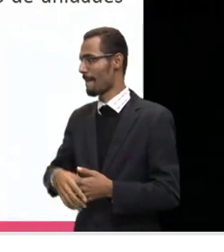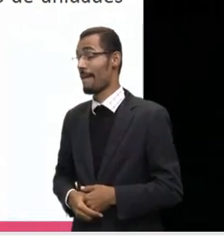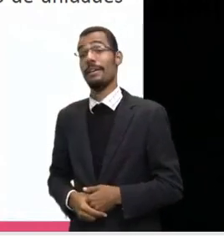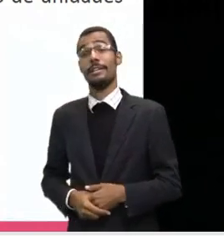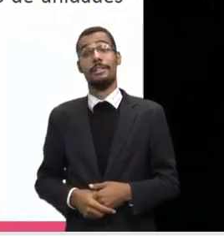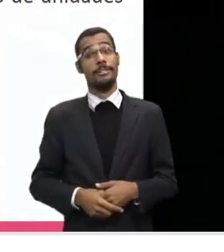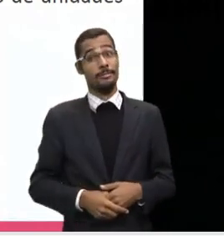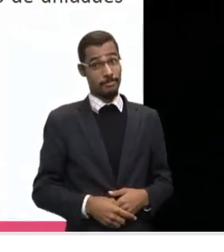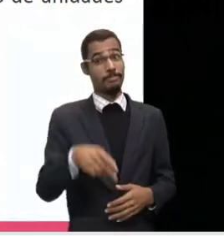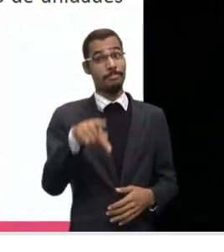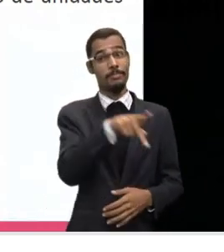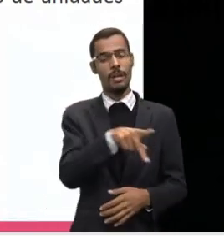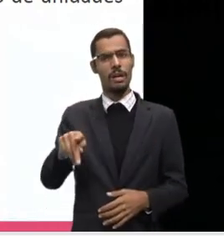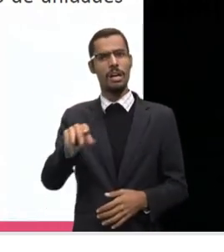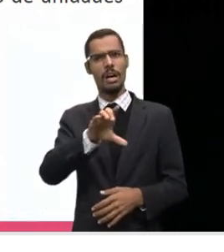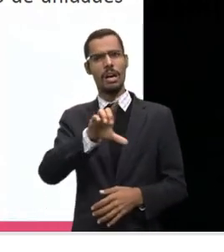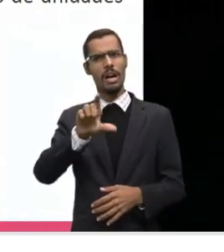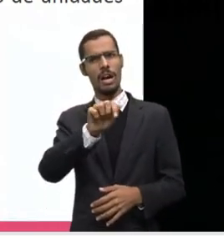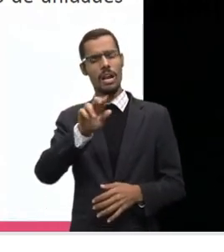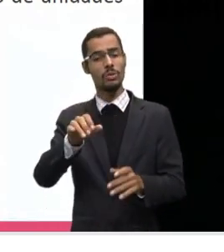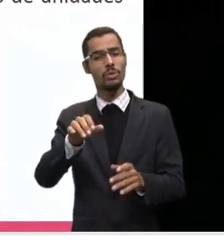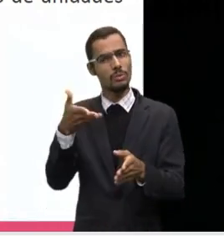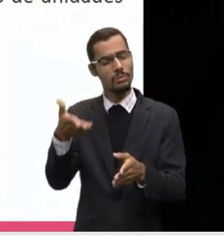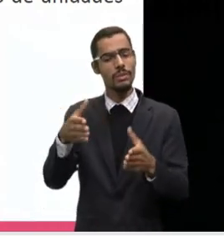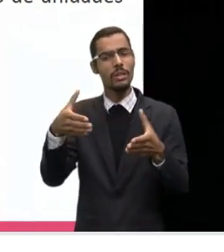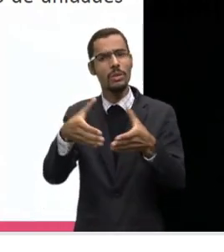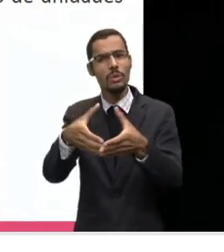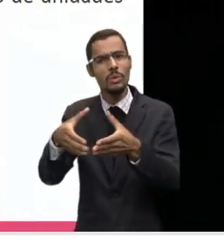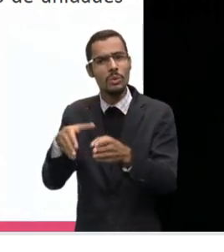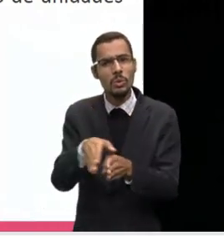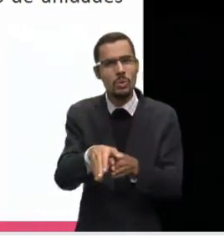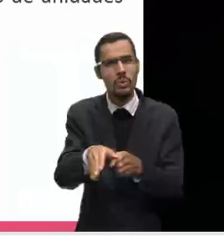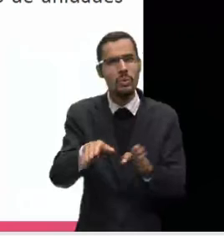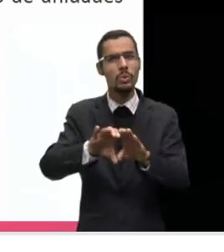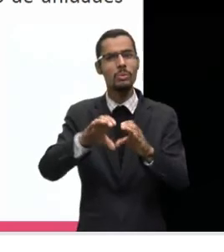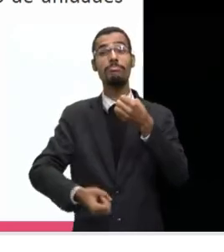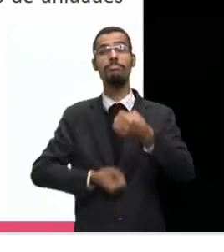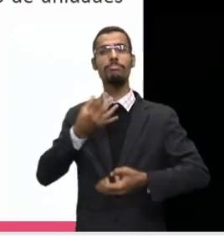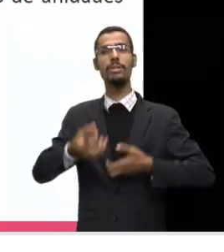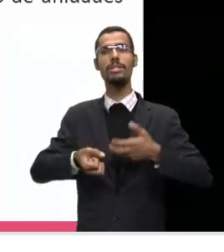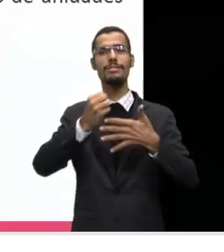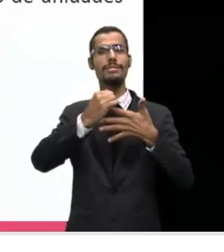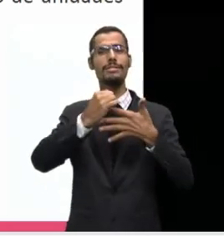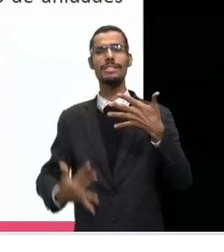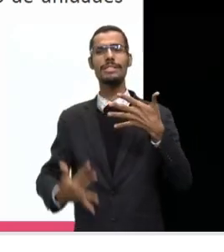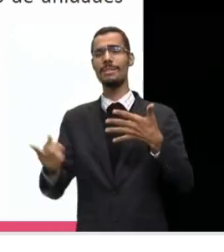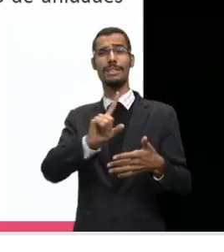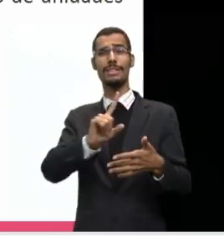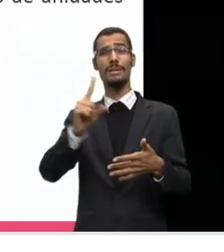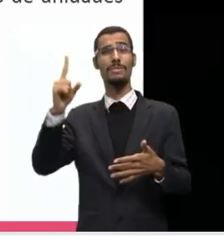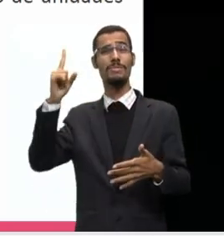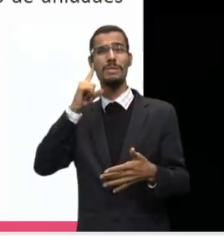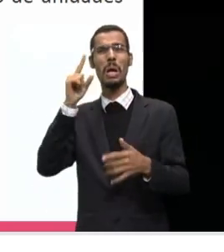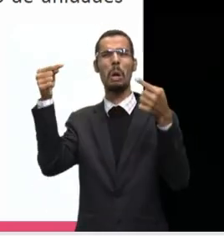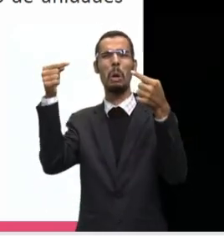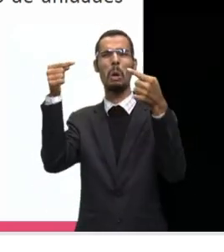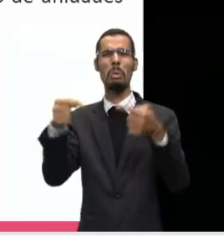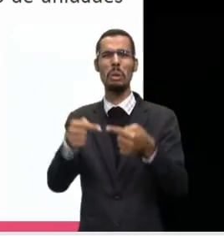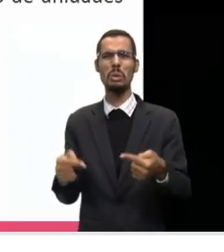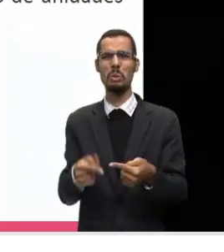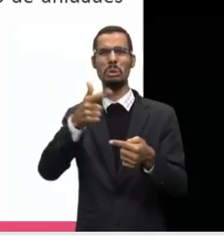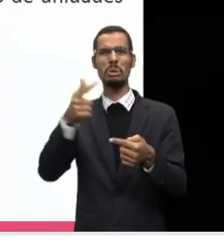a professora Cláudia, ela deve orientar a comunidade escolar que a poesia em Libras não recorre à rima como